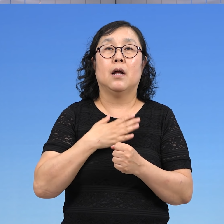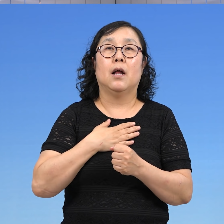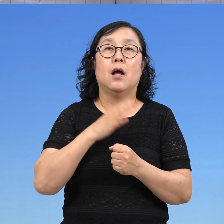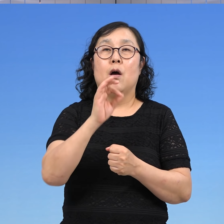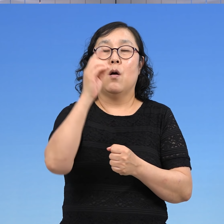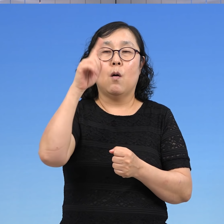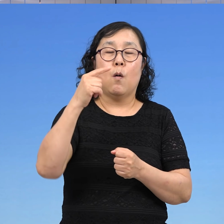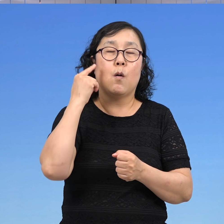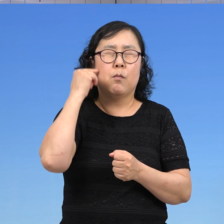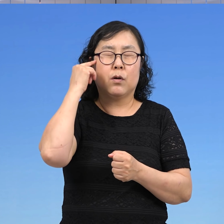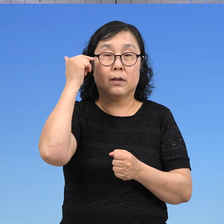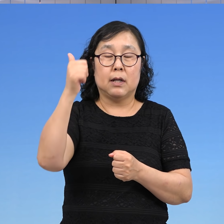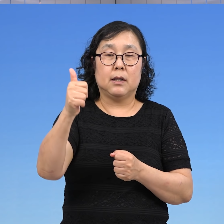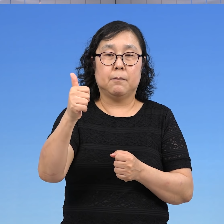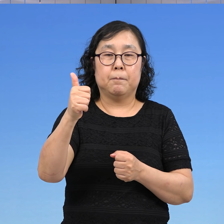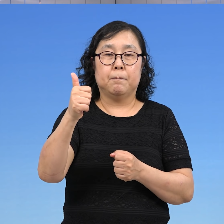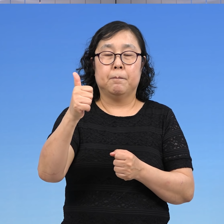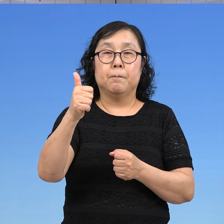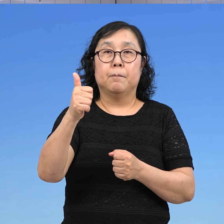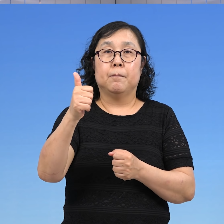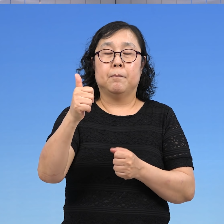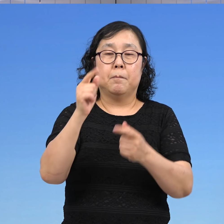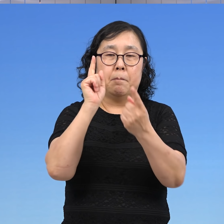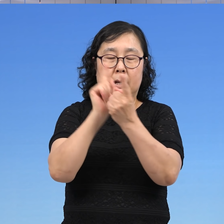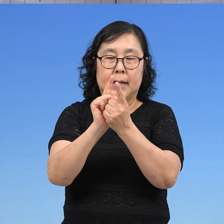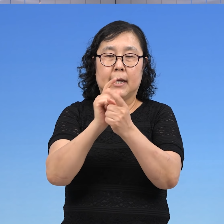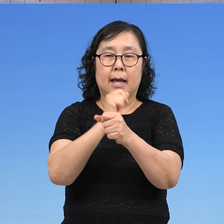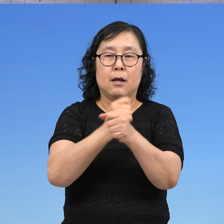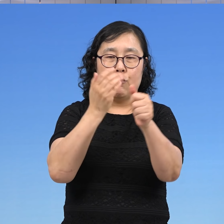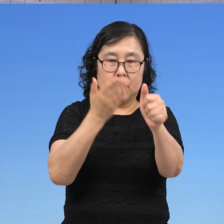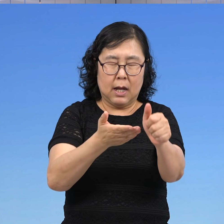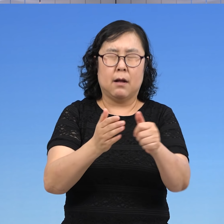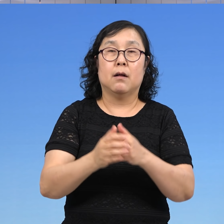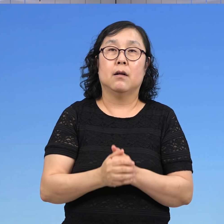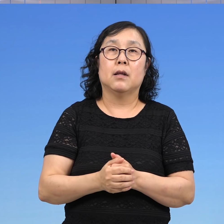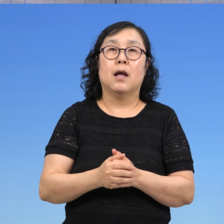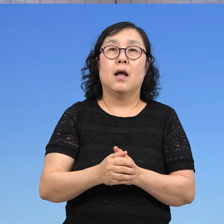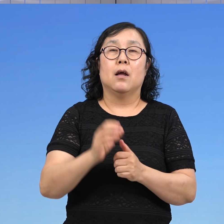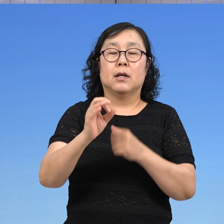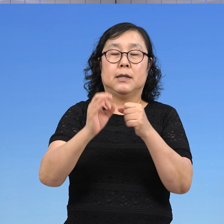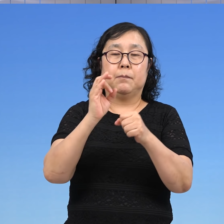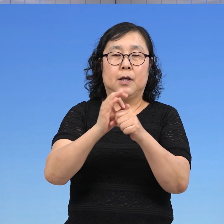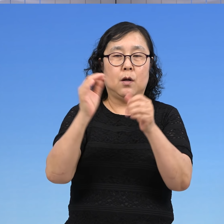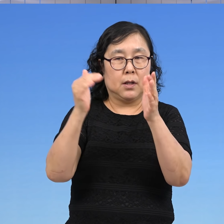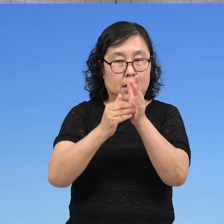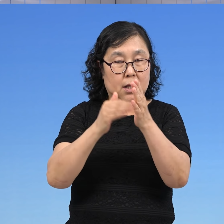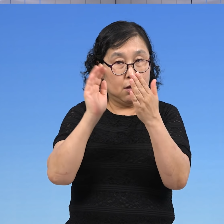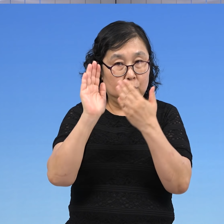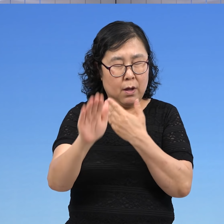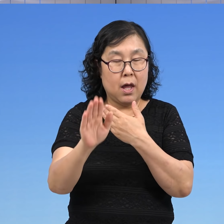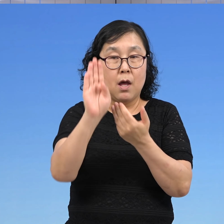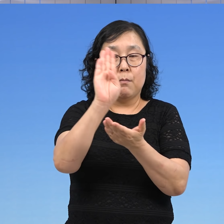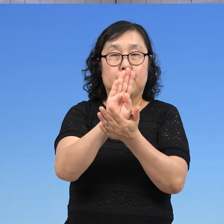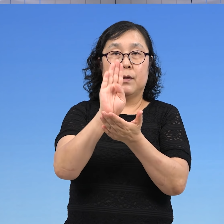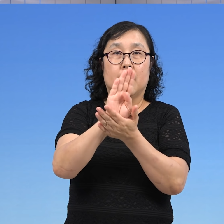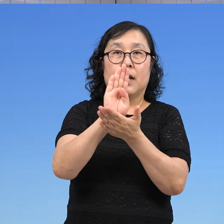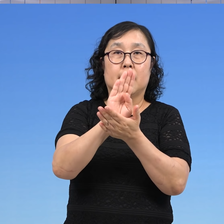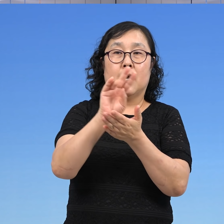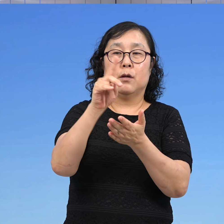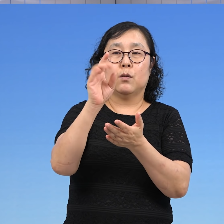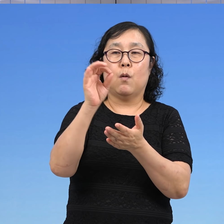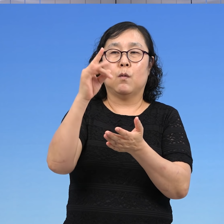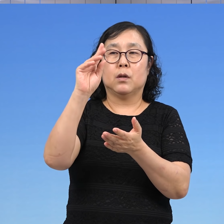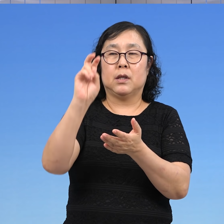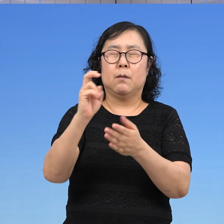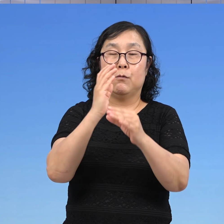하나님이 옥한흠 목사님을 딱 찍어 가지고 너희 옥한흠목사 를 만나게 해줄 거야 그리고 곡에서 10년 하고 나면은 이제 분당